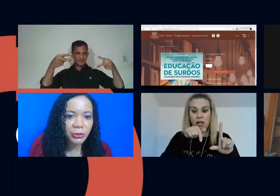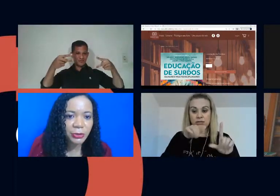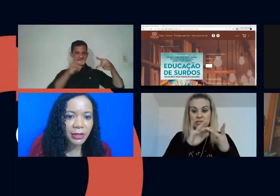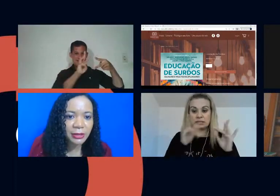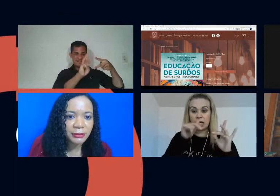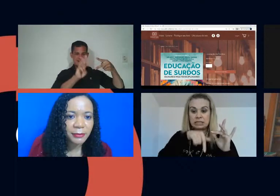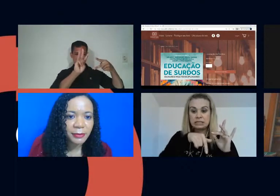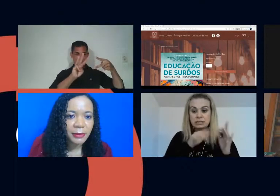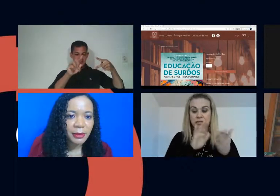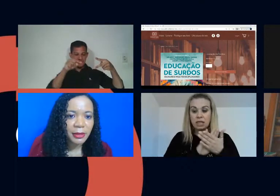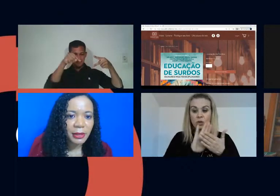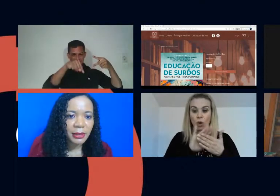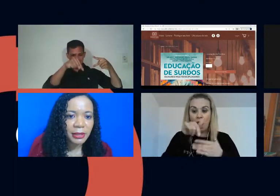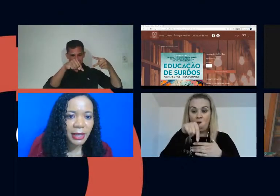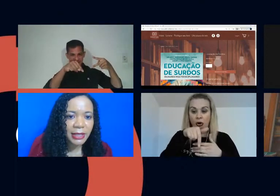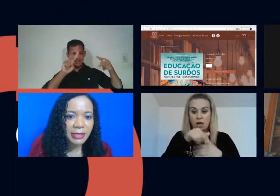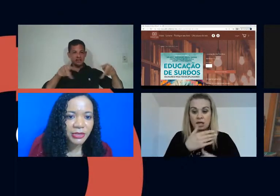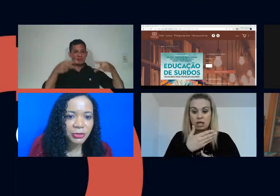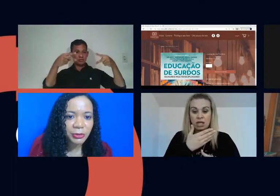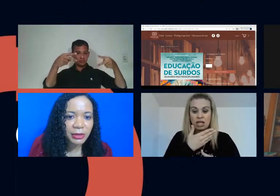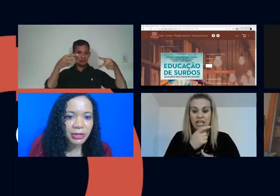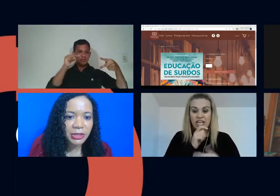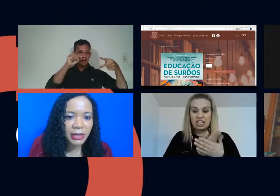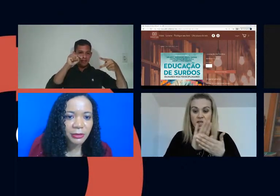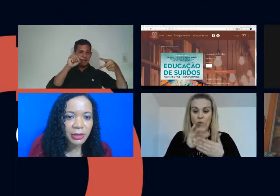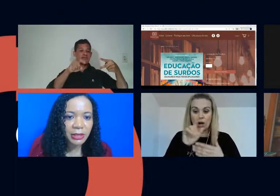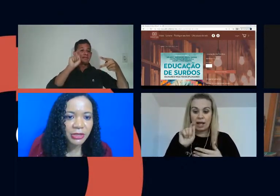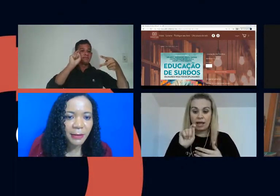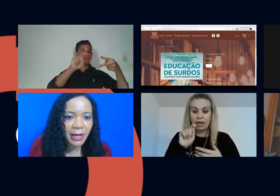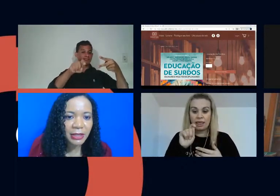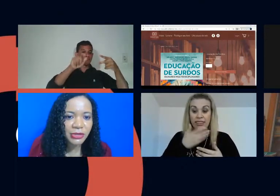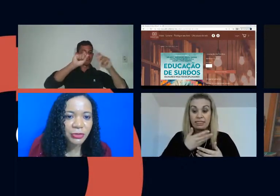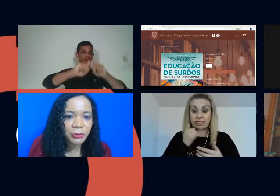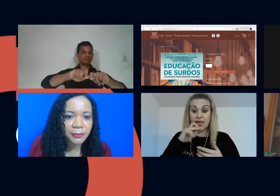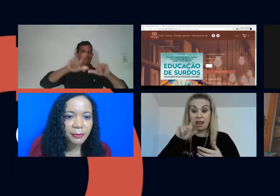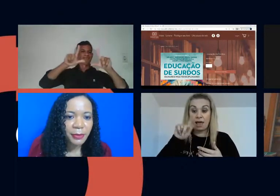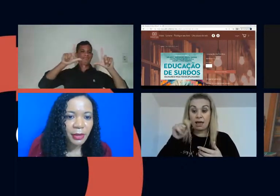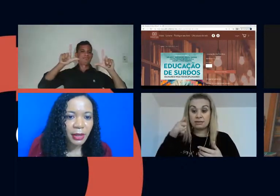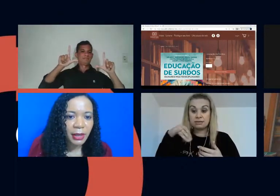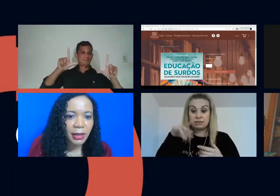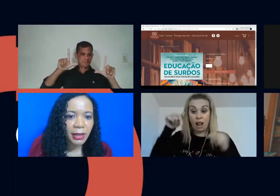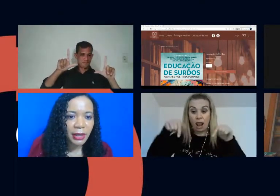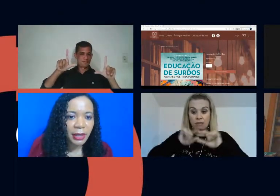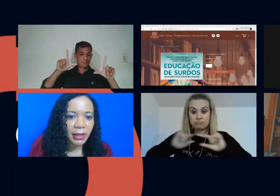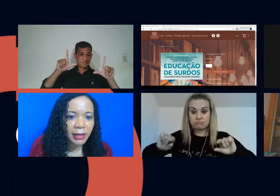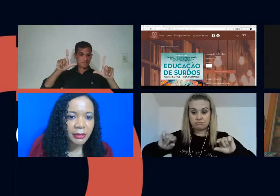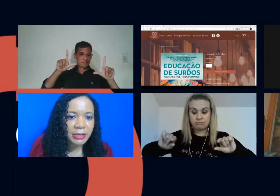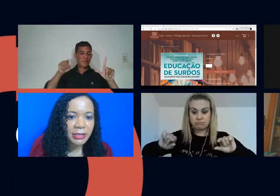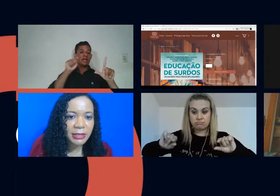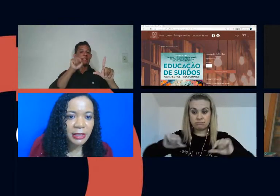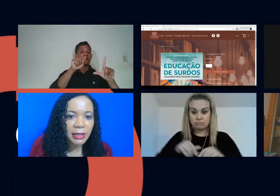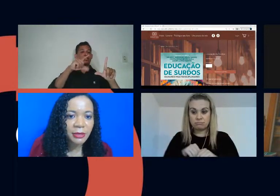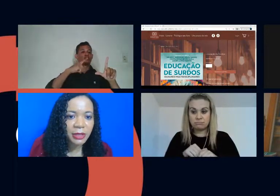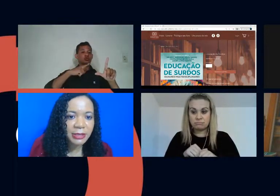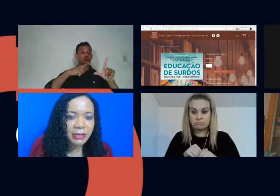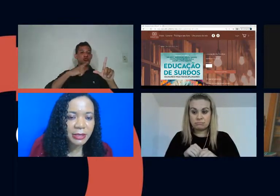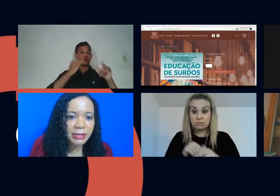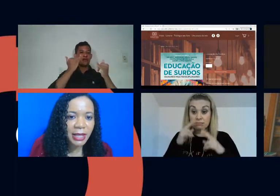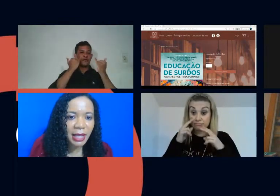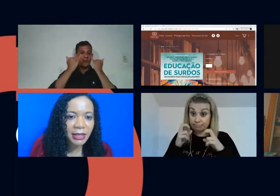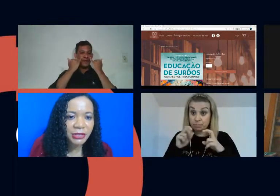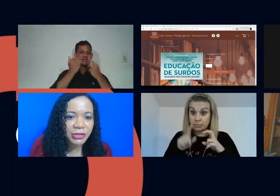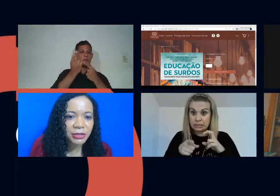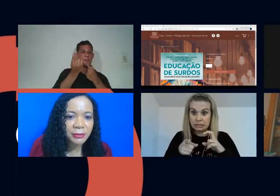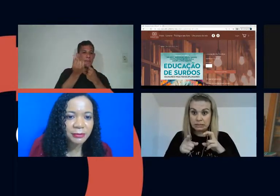da editora, que é essa editora que está aí, o link está abaixo. Eh, vocês clicam